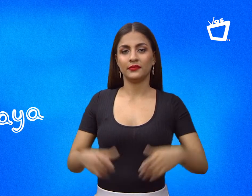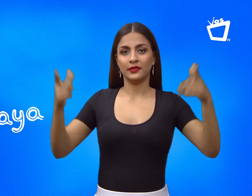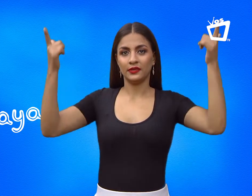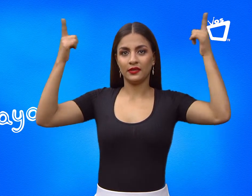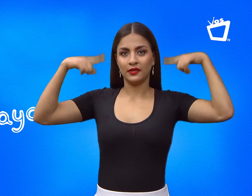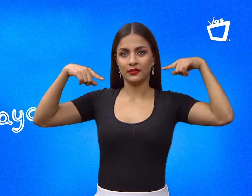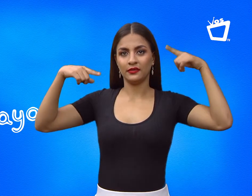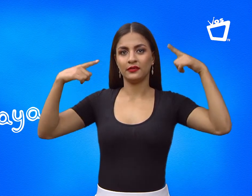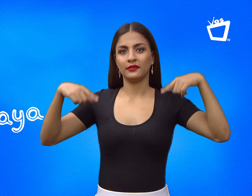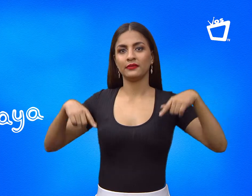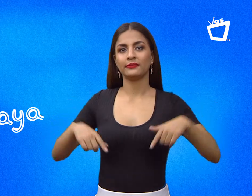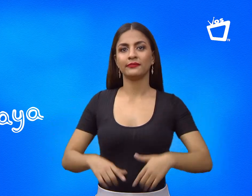Masaya.